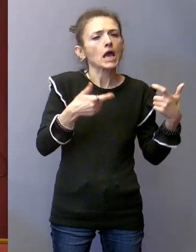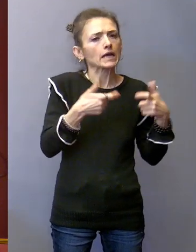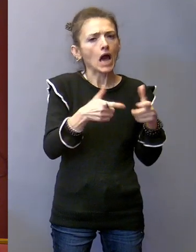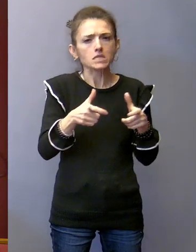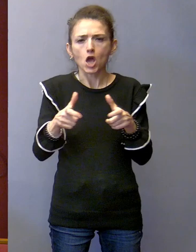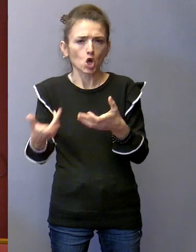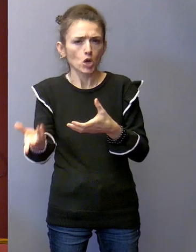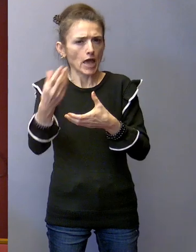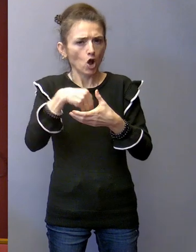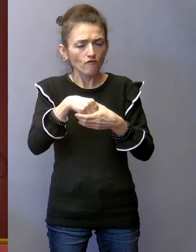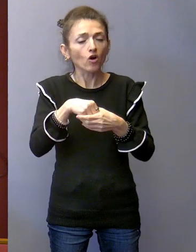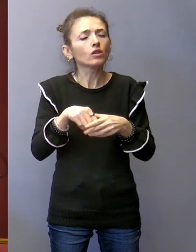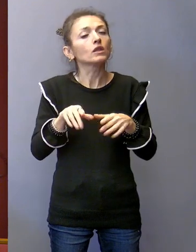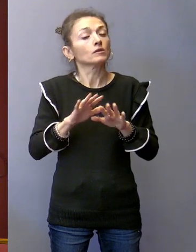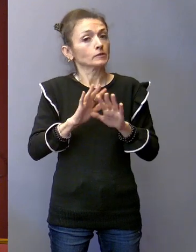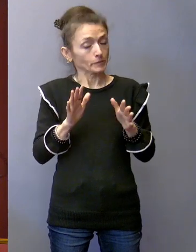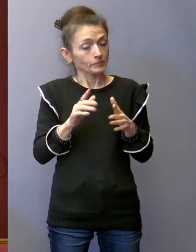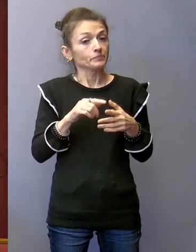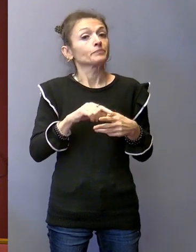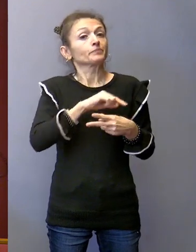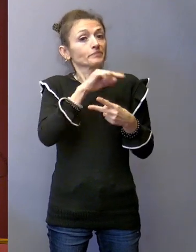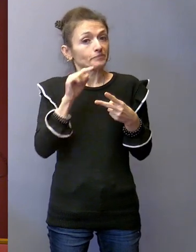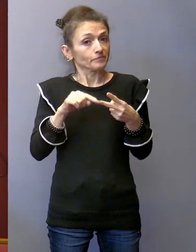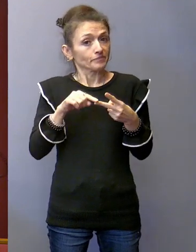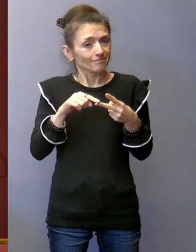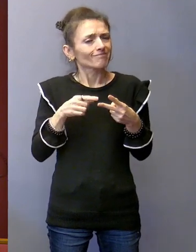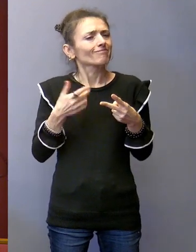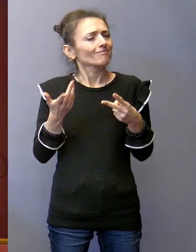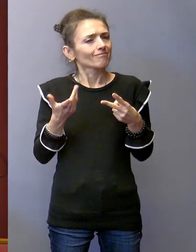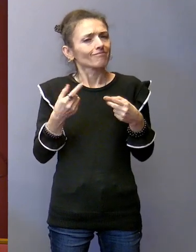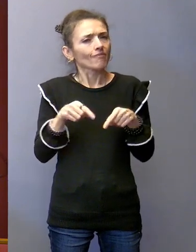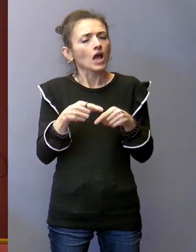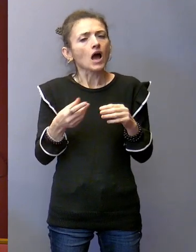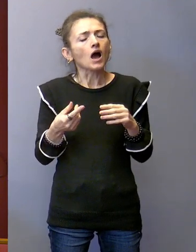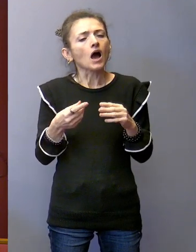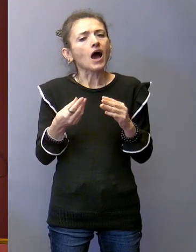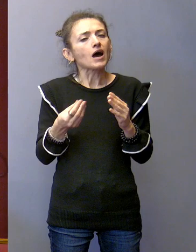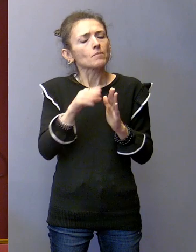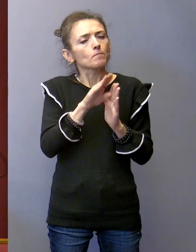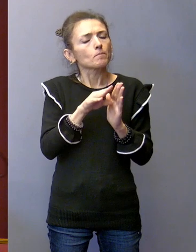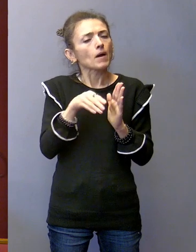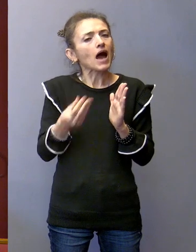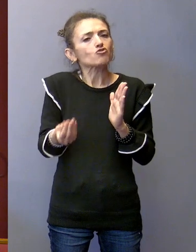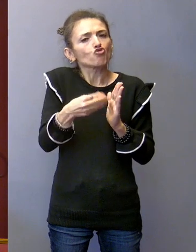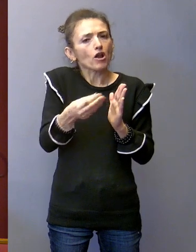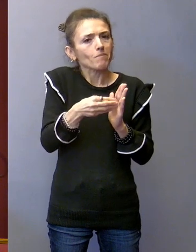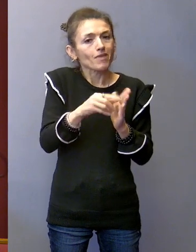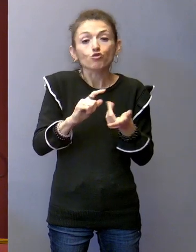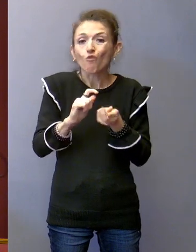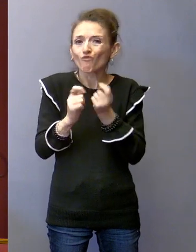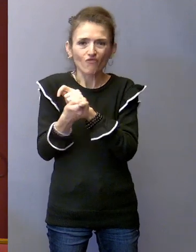In secondo luogo si tratta di una aggiornamento e non di una variante in questo senso